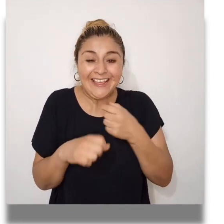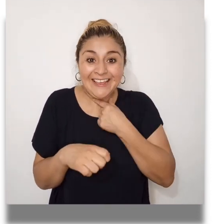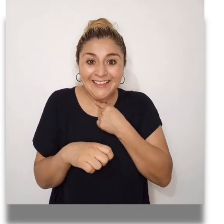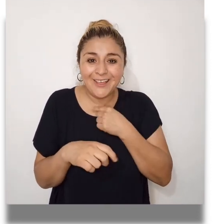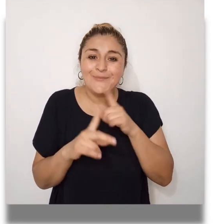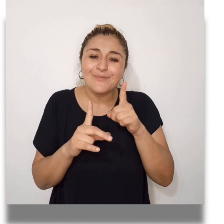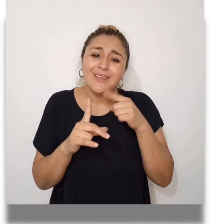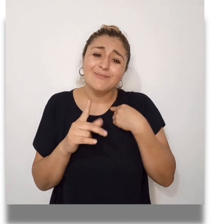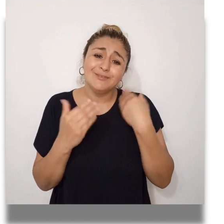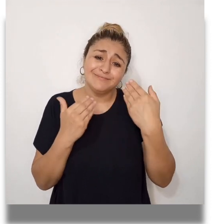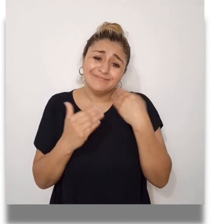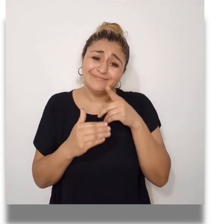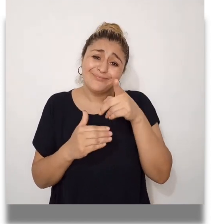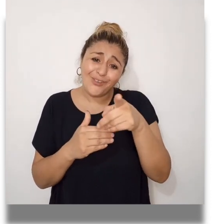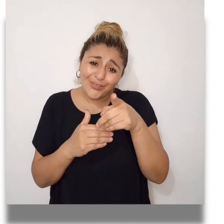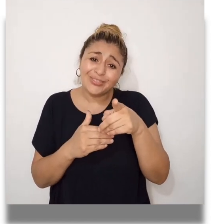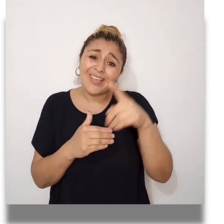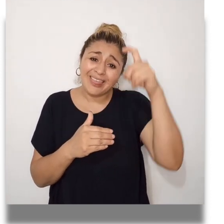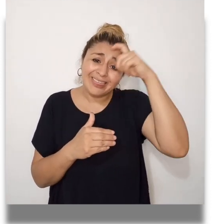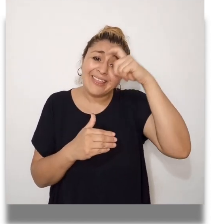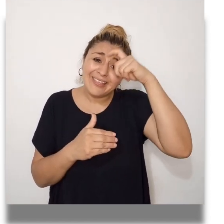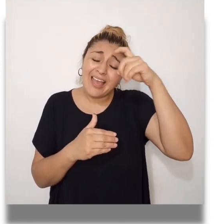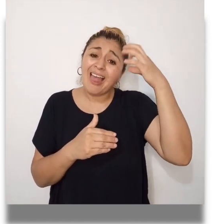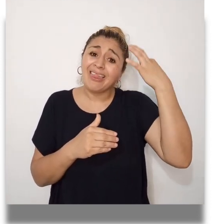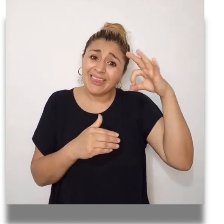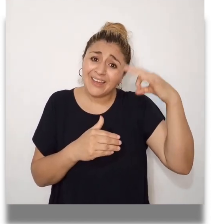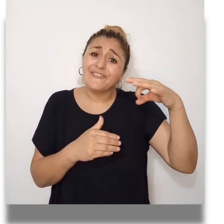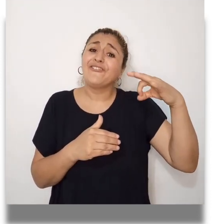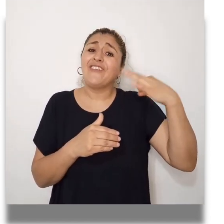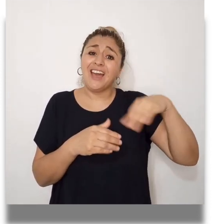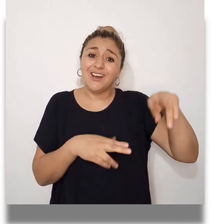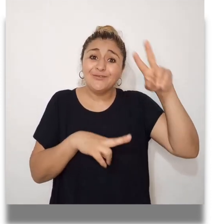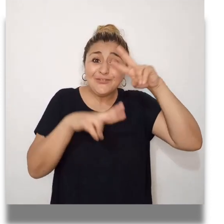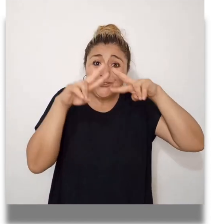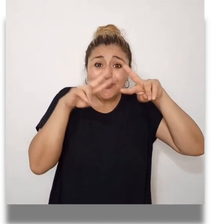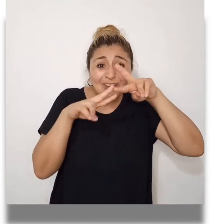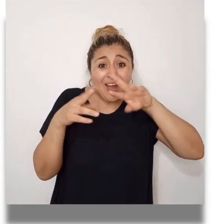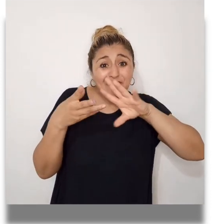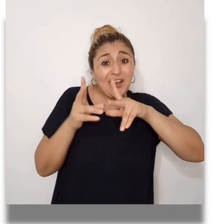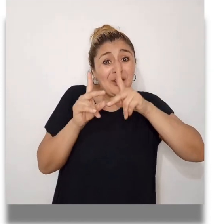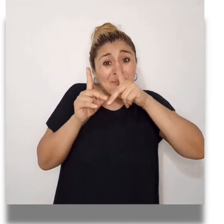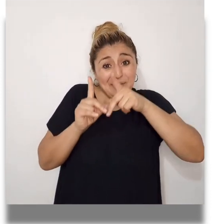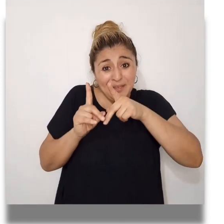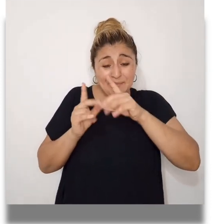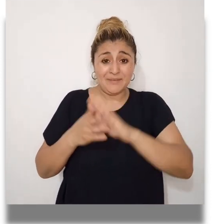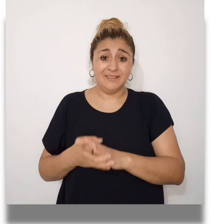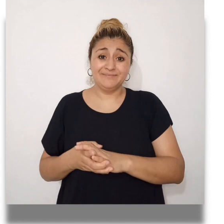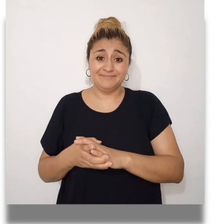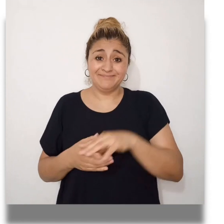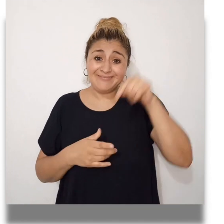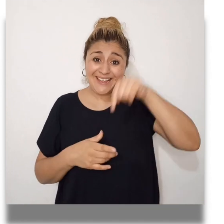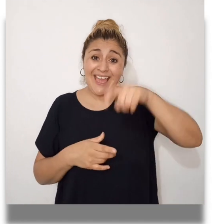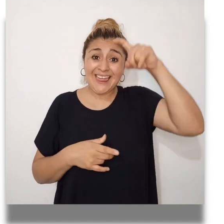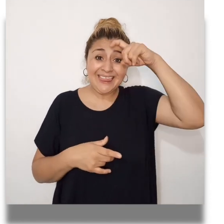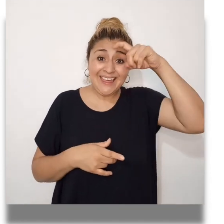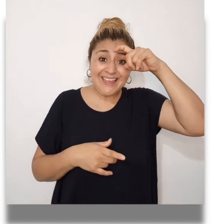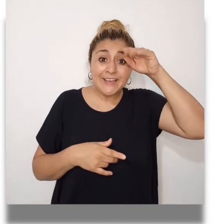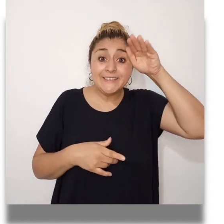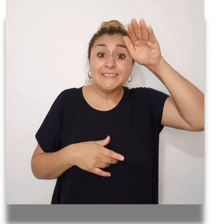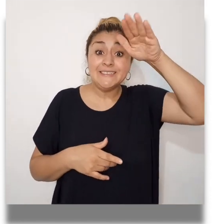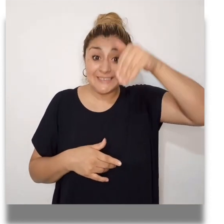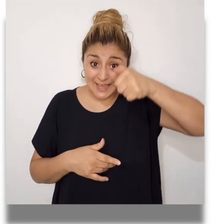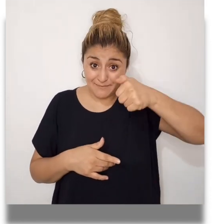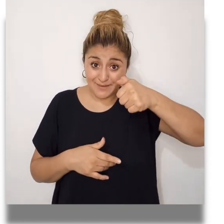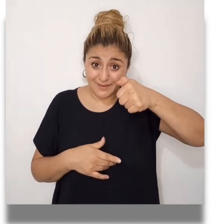opportunités. Ella sigue dando oportunidades. Elle te dit. Ella te dice. Laisse le chemin de